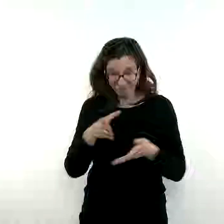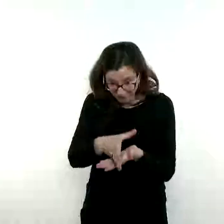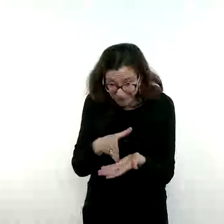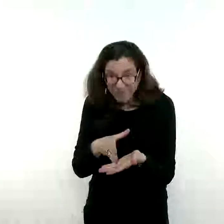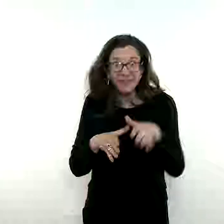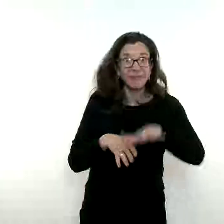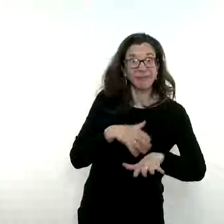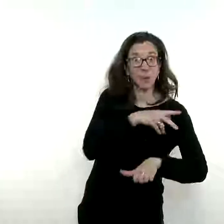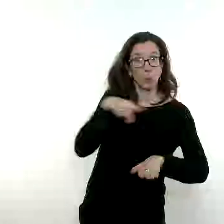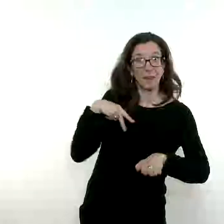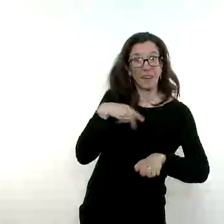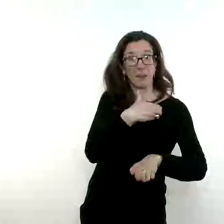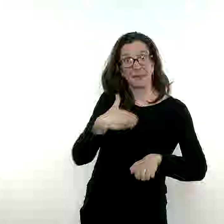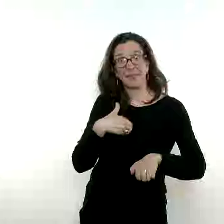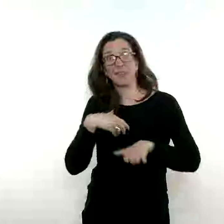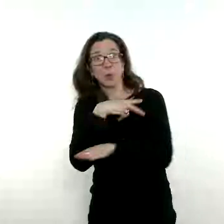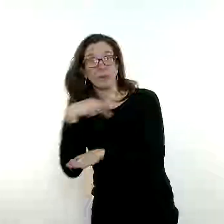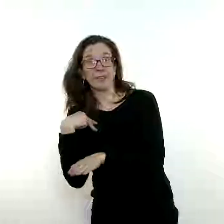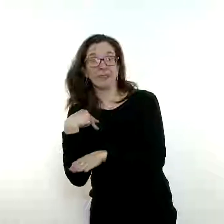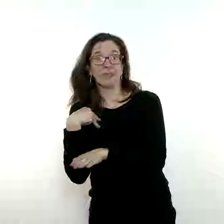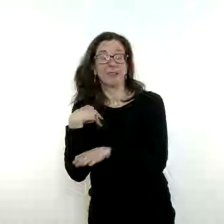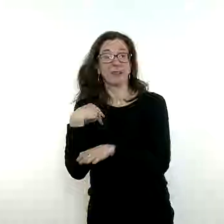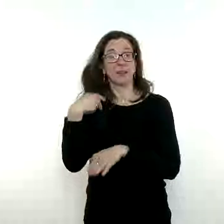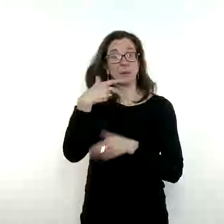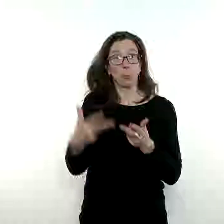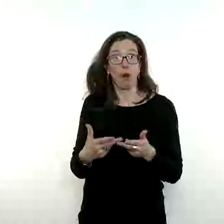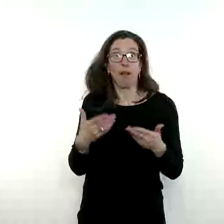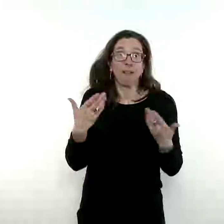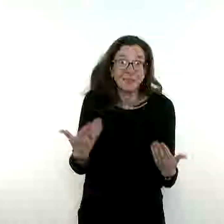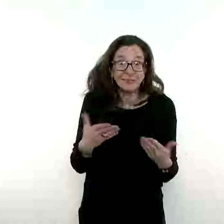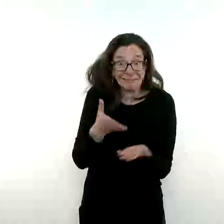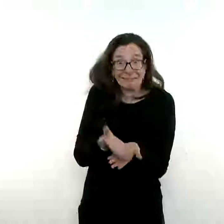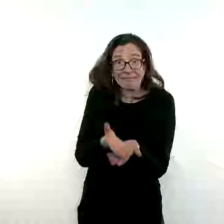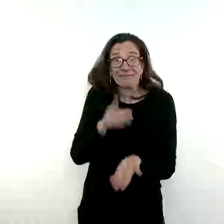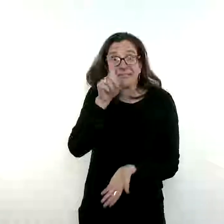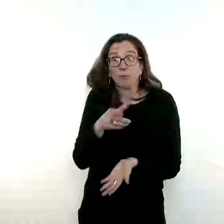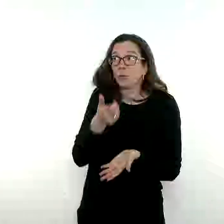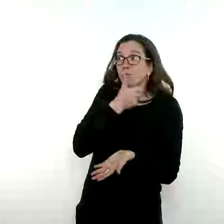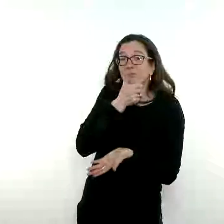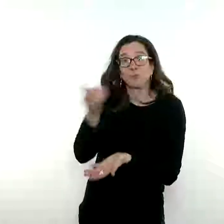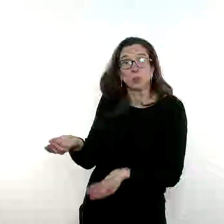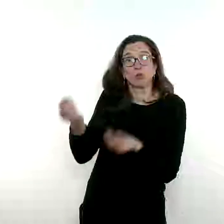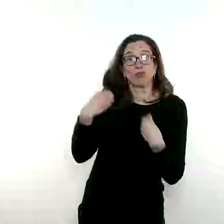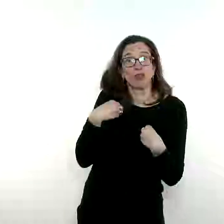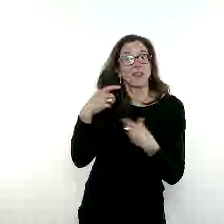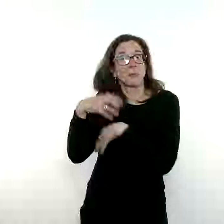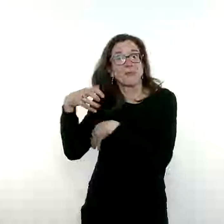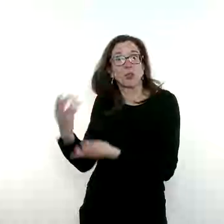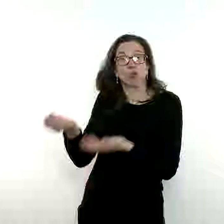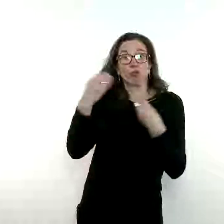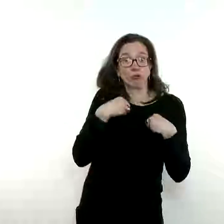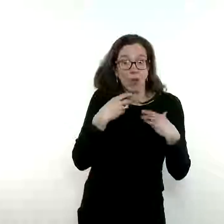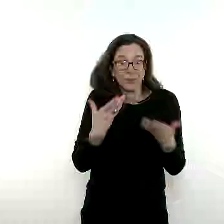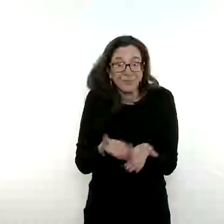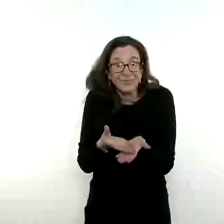Il faut que la préfecture nous délivre un arrêté comme quoi ce bien est déclaré vacant et sans maître. Et à ce moment-là, la